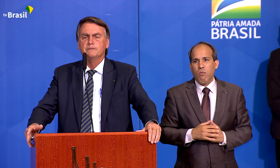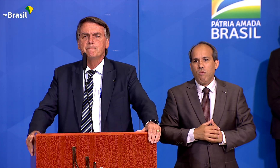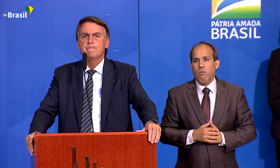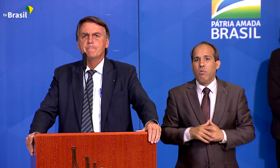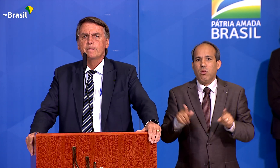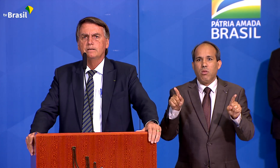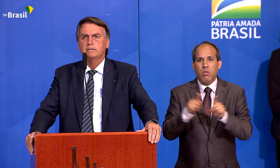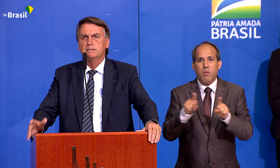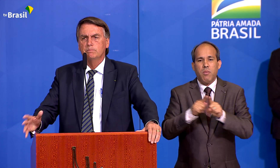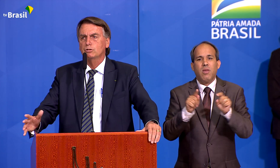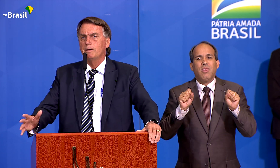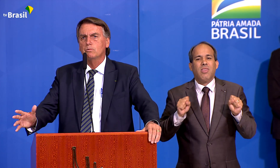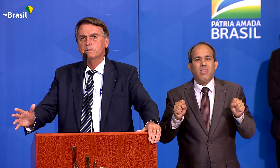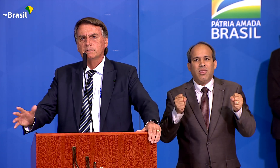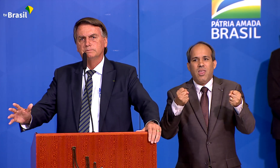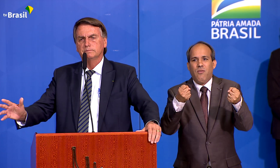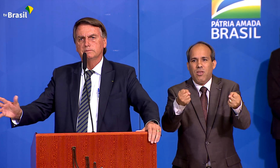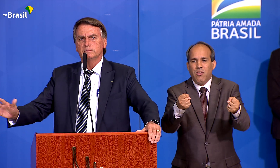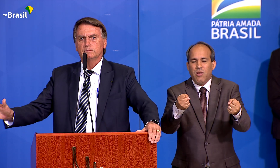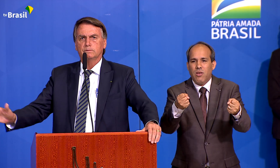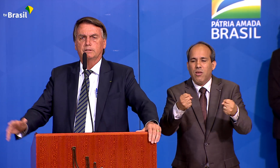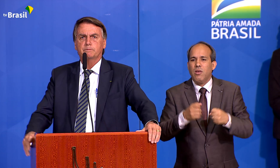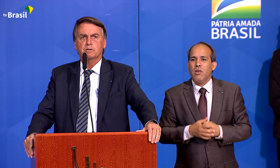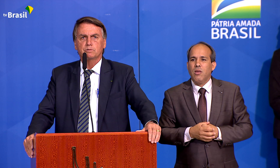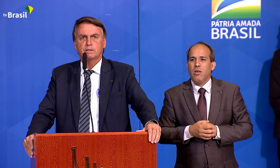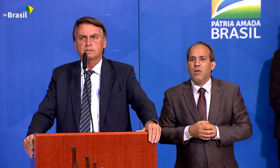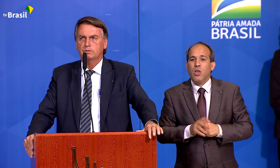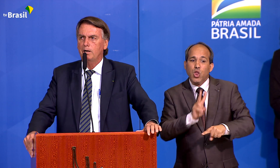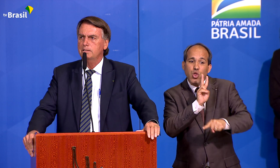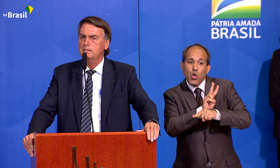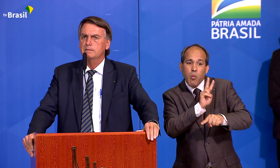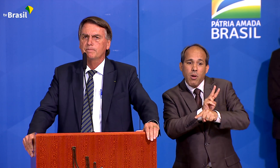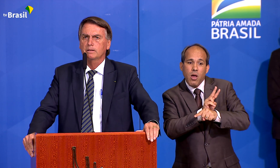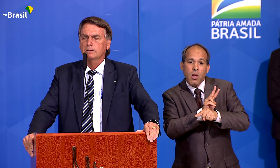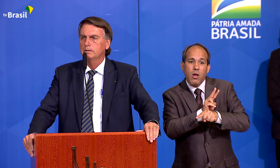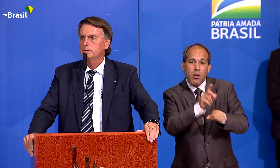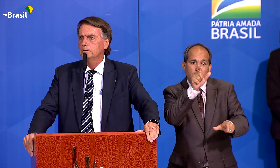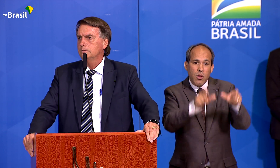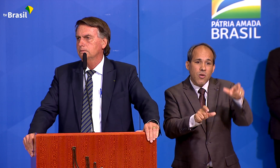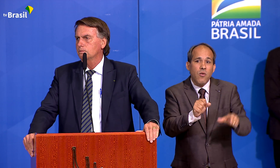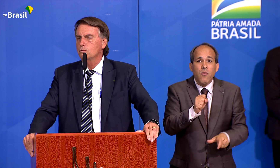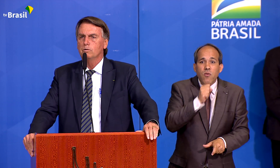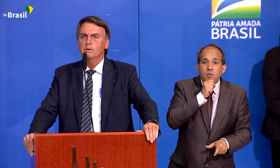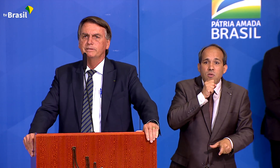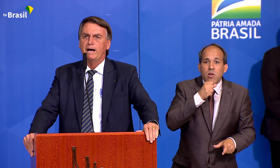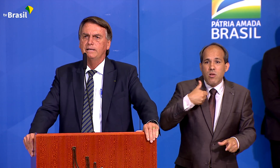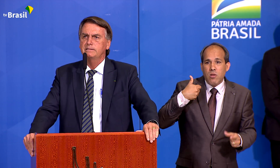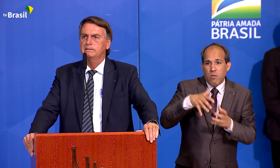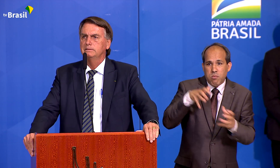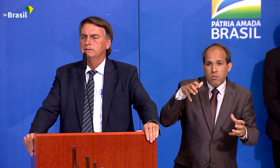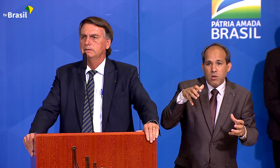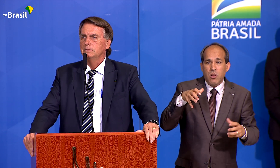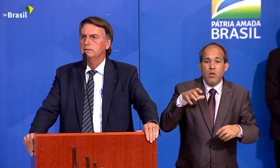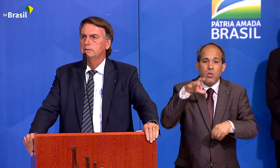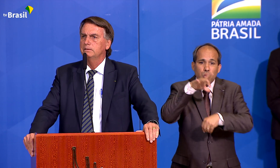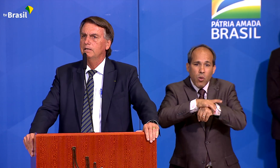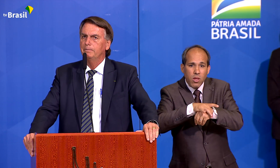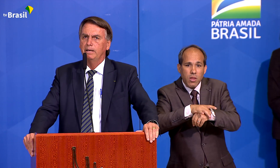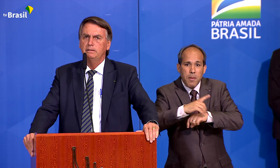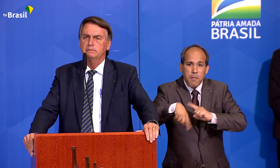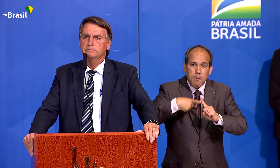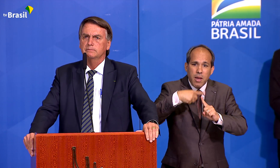defende que devemos tomar conta das pessoas idosas e com comorbidades